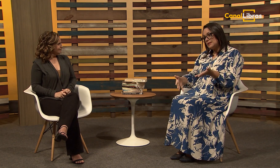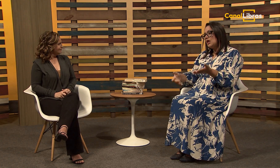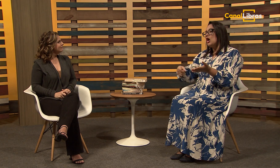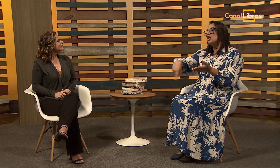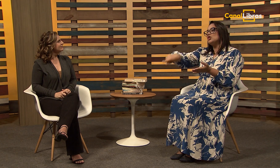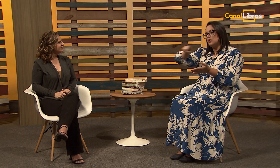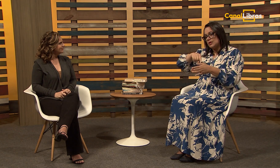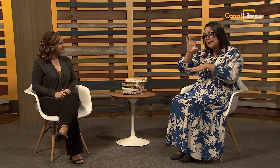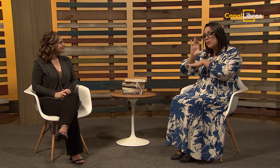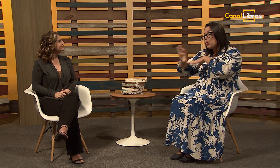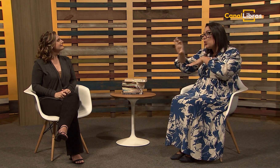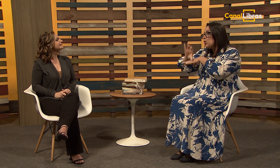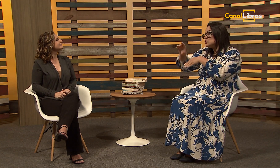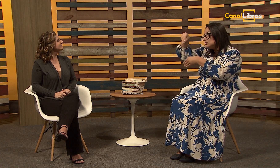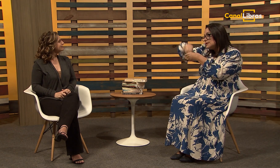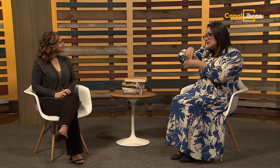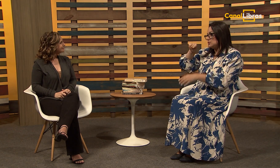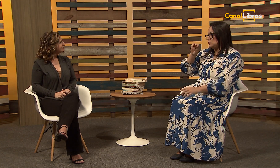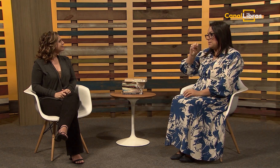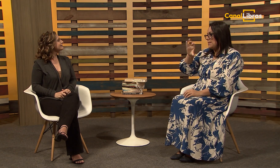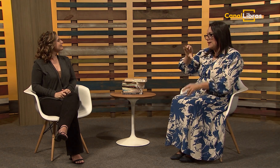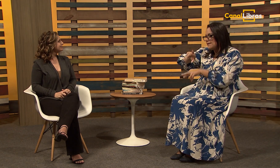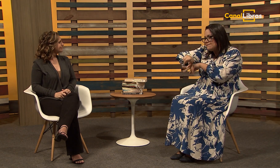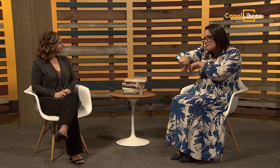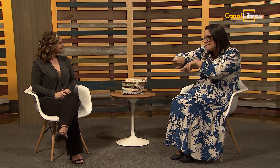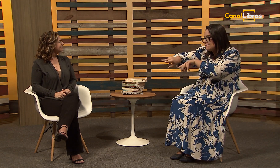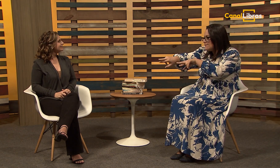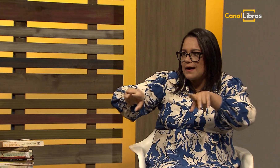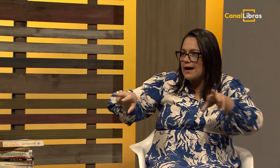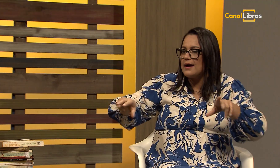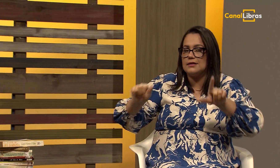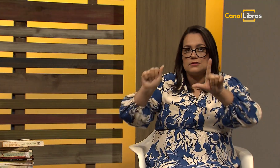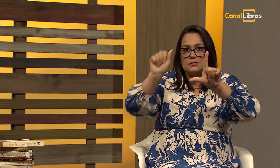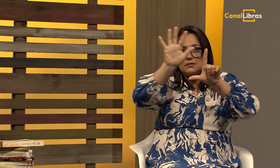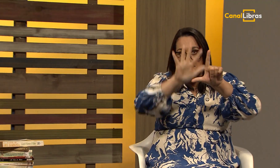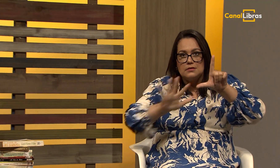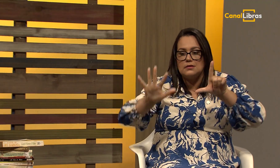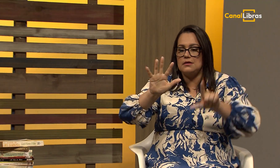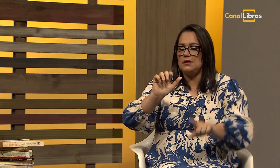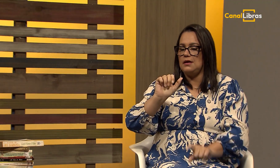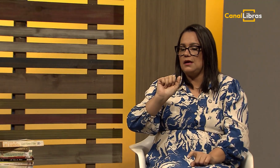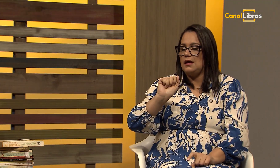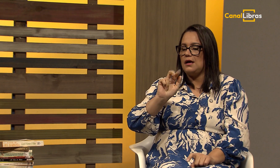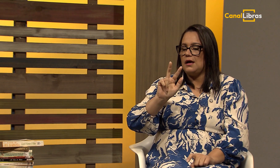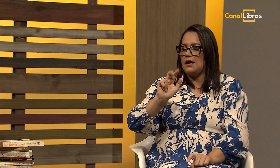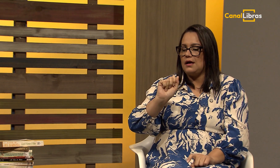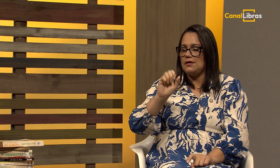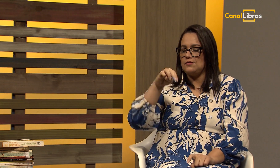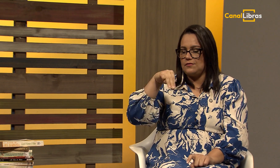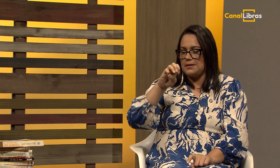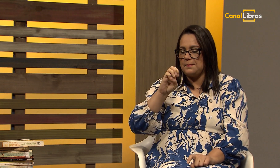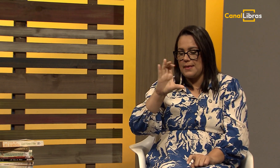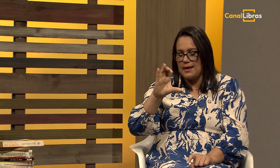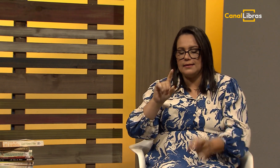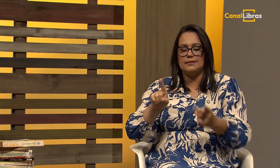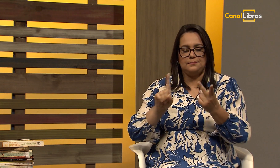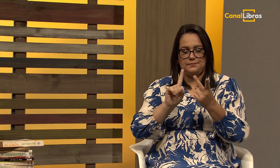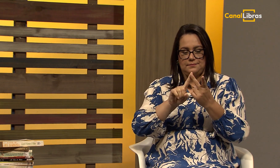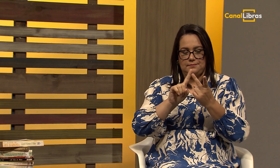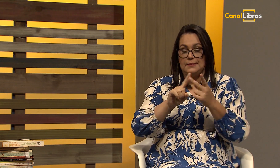Sim. E também temos os cursos realizados pelo MEC, disponibilizados através da plataforma digital AvaMec,